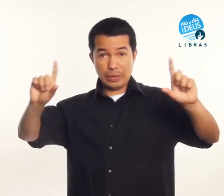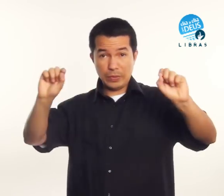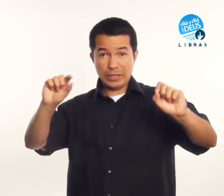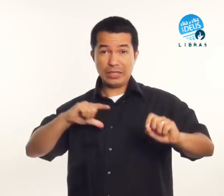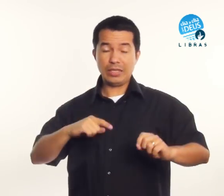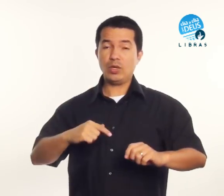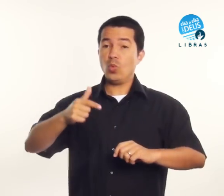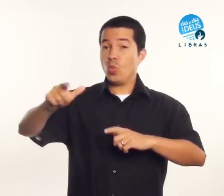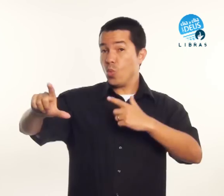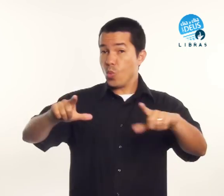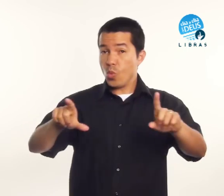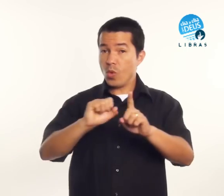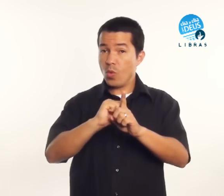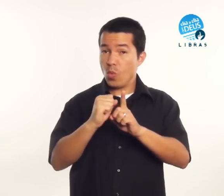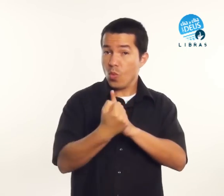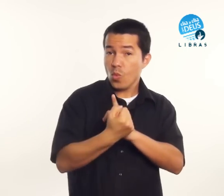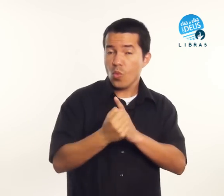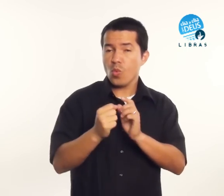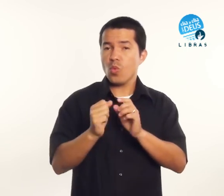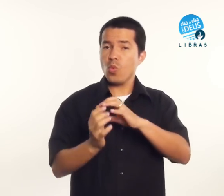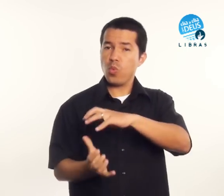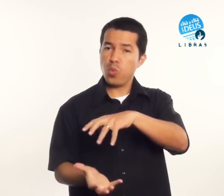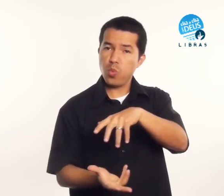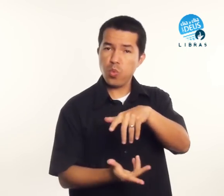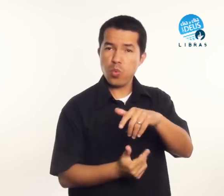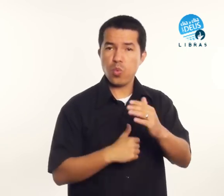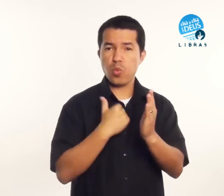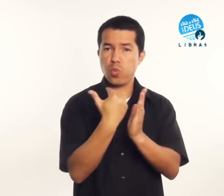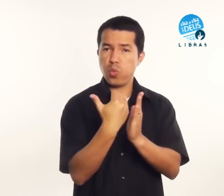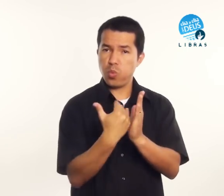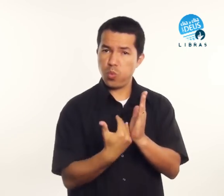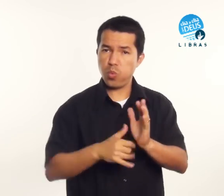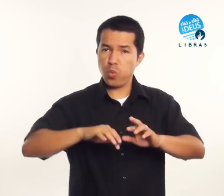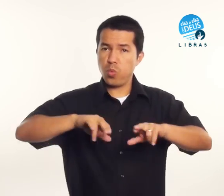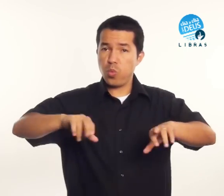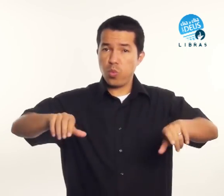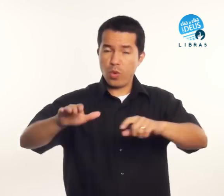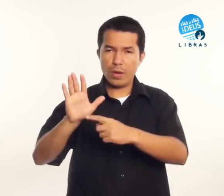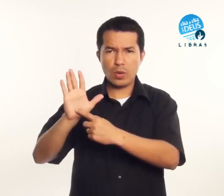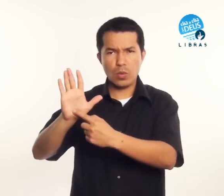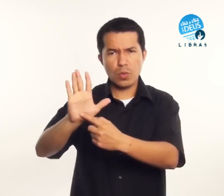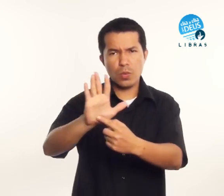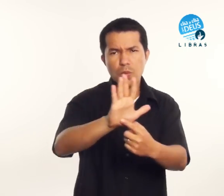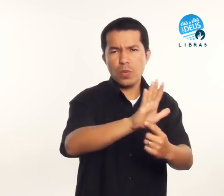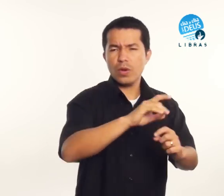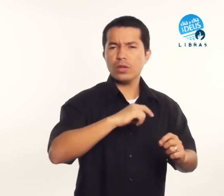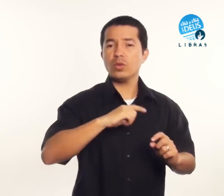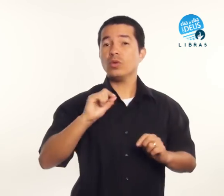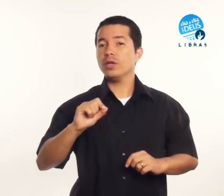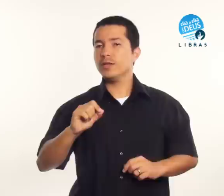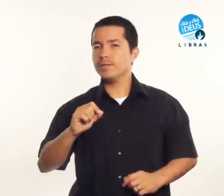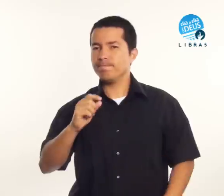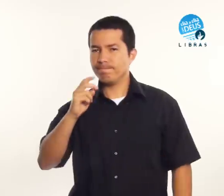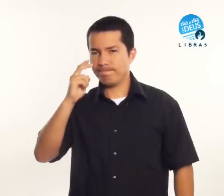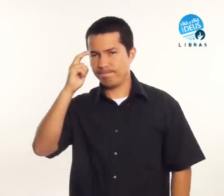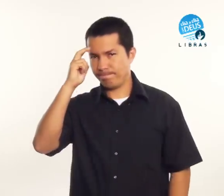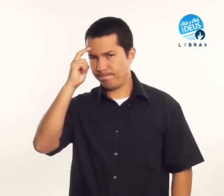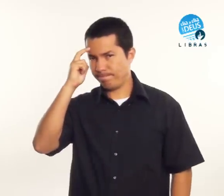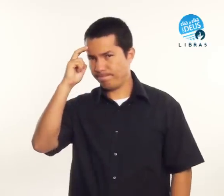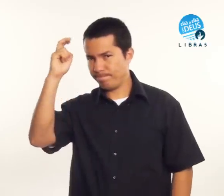são apregoados dentro da sociedade, eles têm uma inteligência por detrás. E